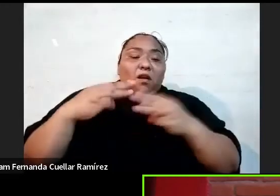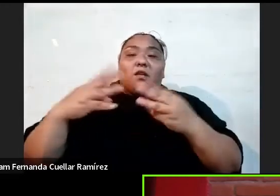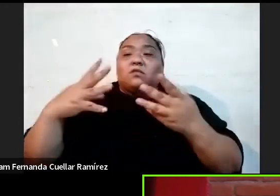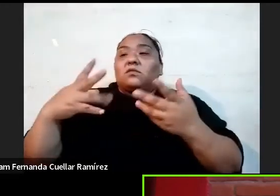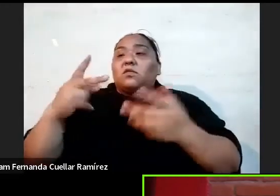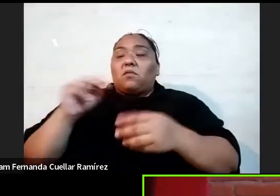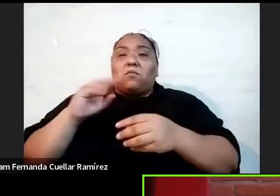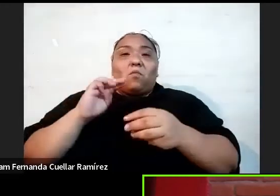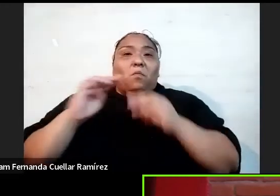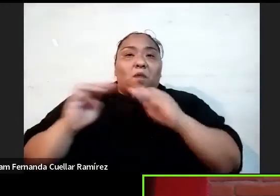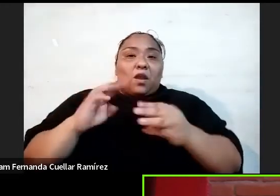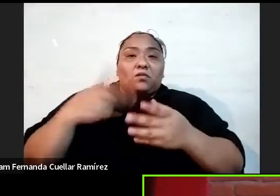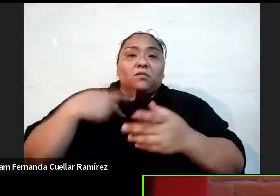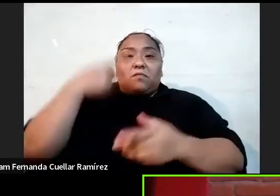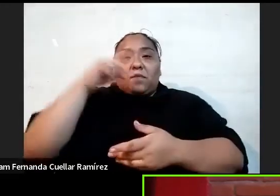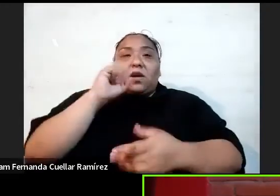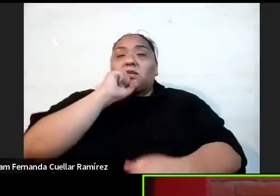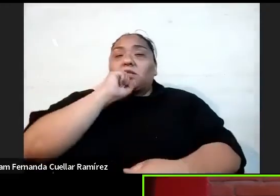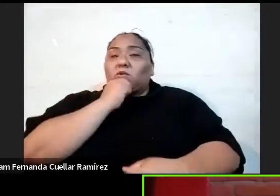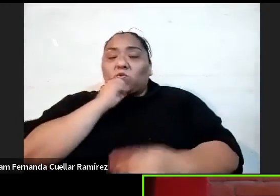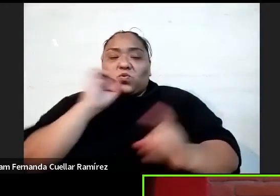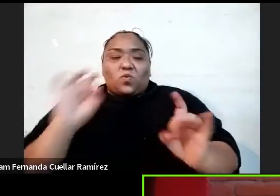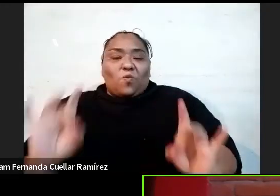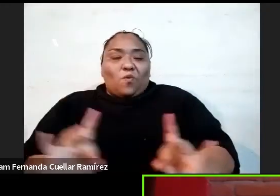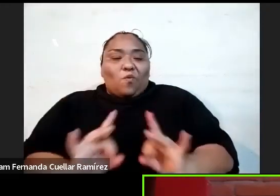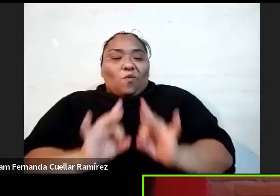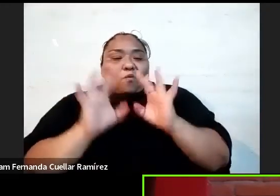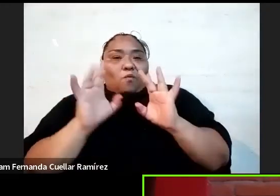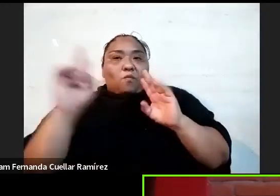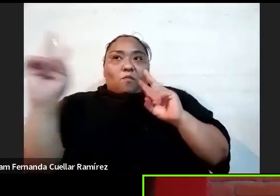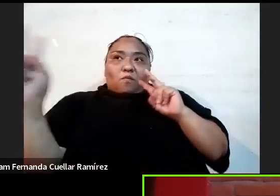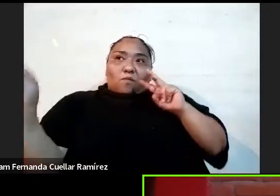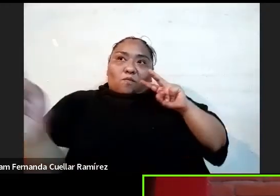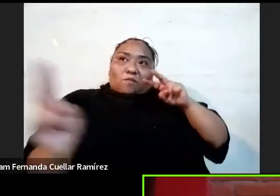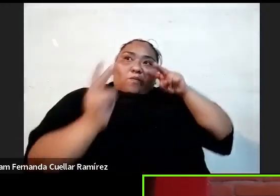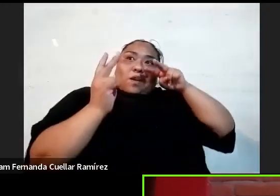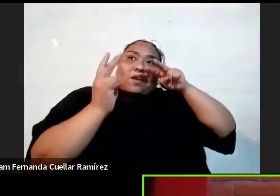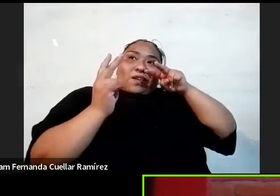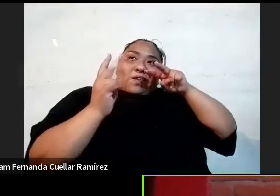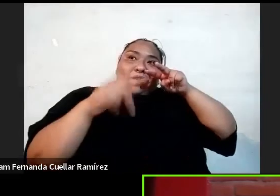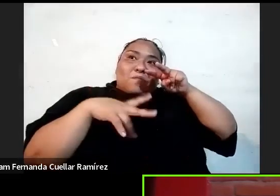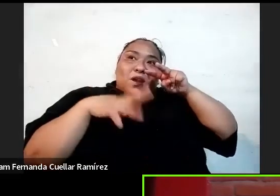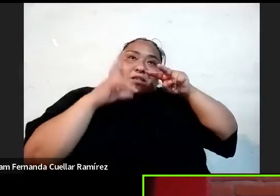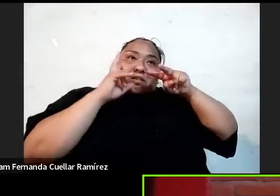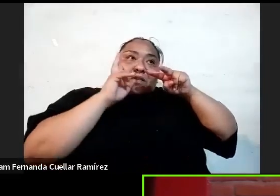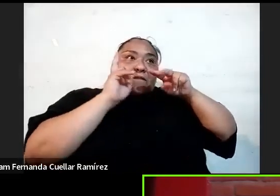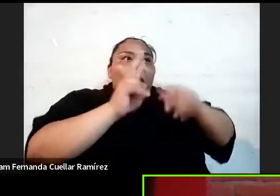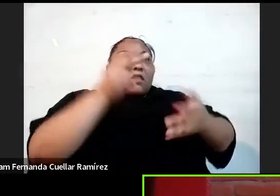segundo preciso, para que alguien tal vez te vea y vea tu número o te escuche tus letras